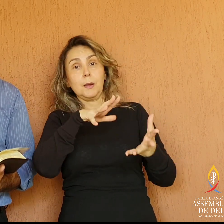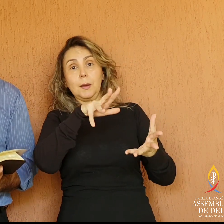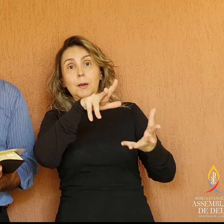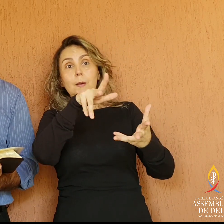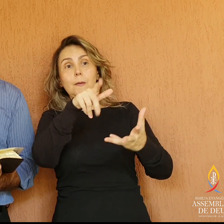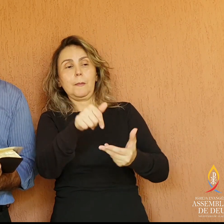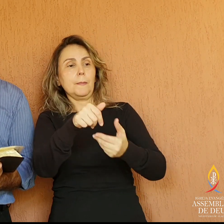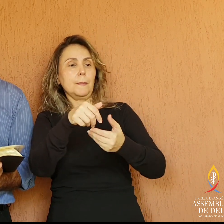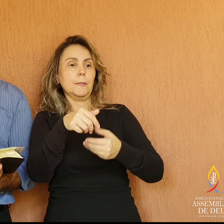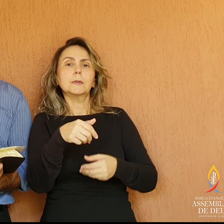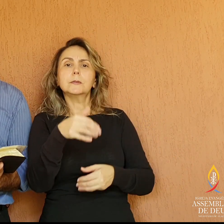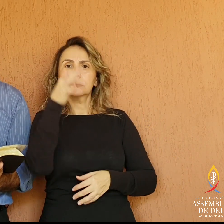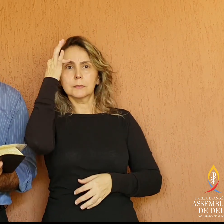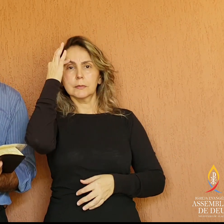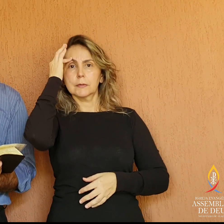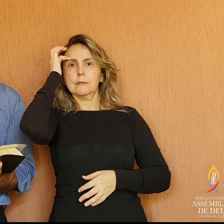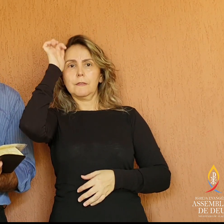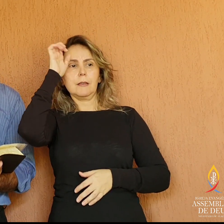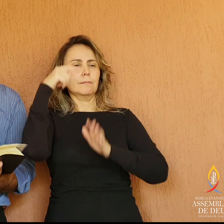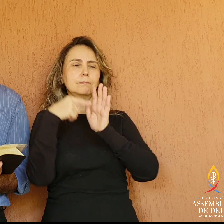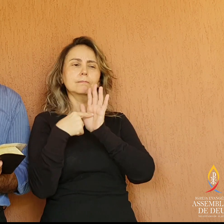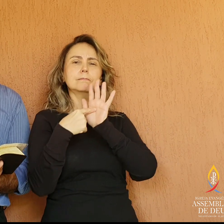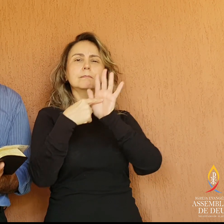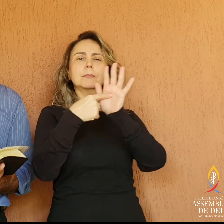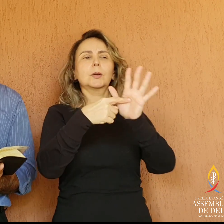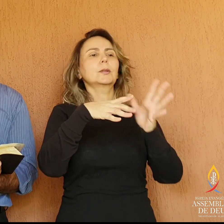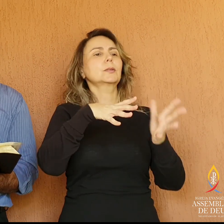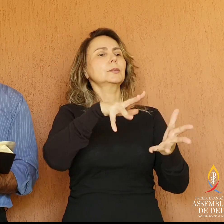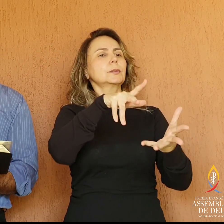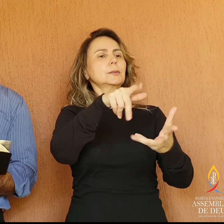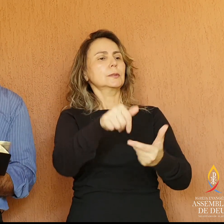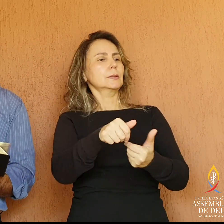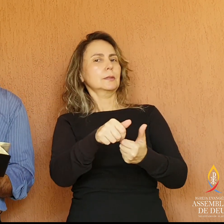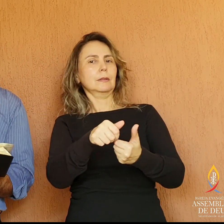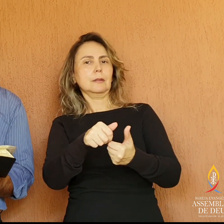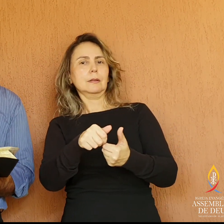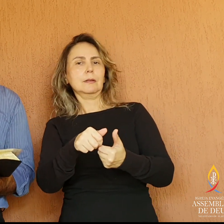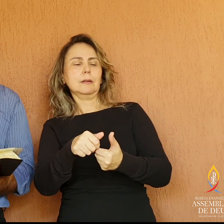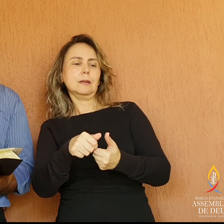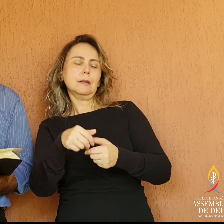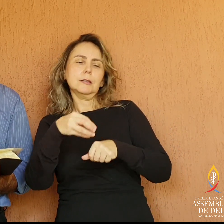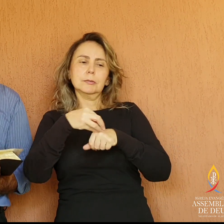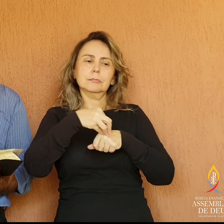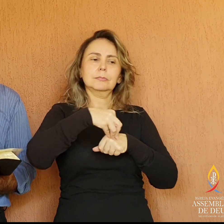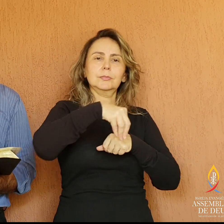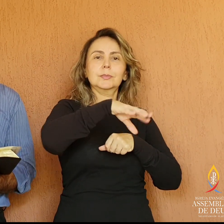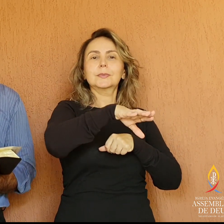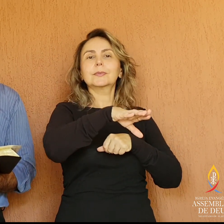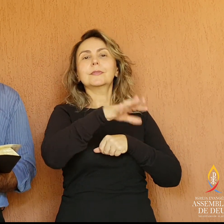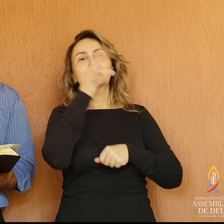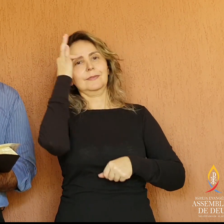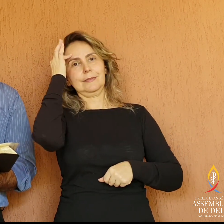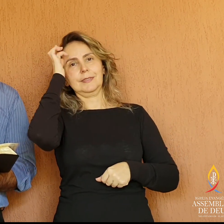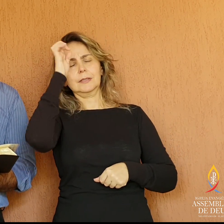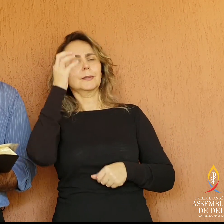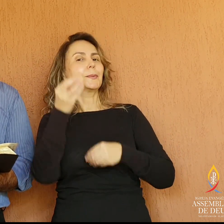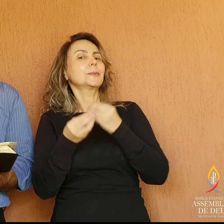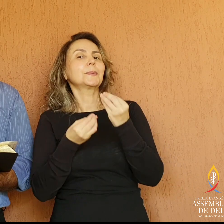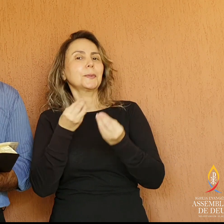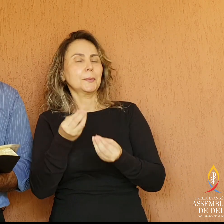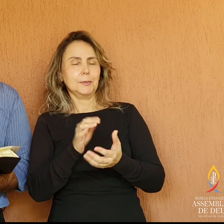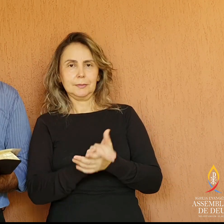nossa fé. De que forma é que nós vamos confessar ao mundo, mostrar ao mundo a nossa fé?